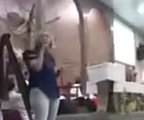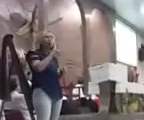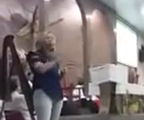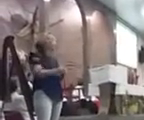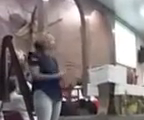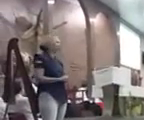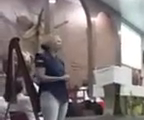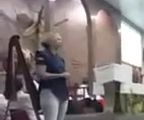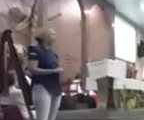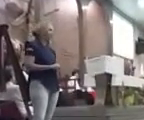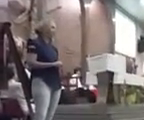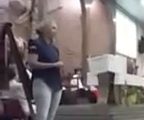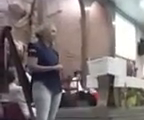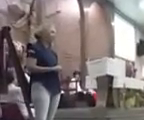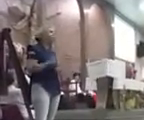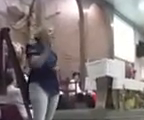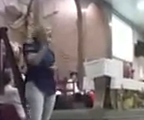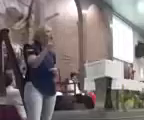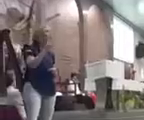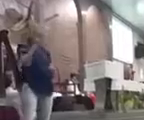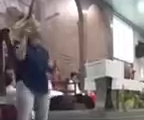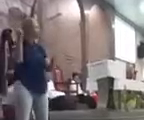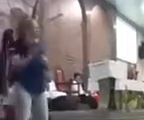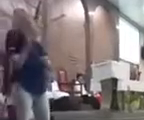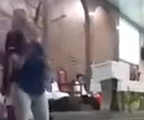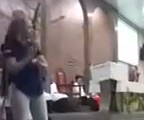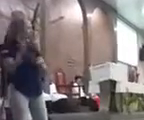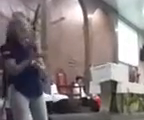indo, acertando